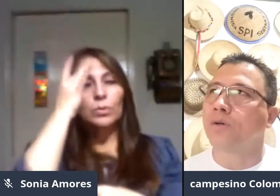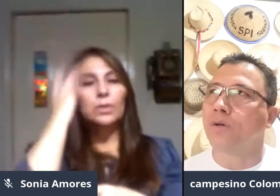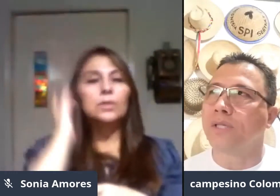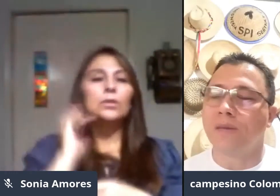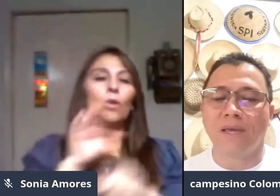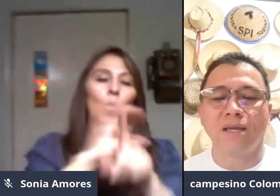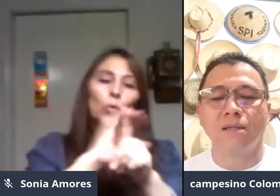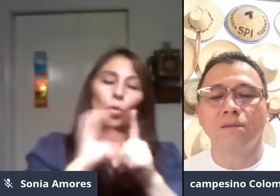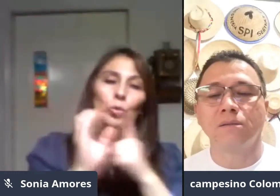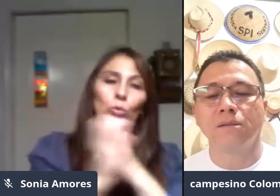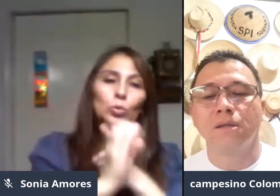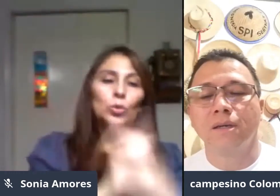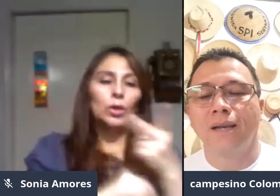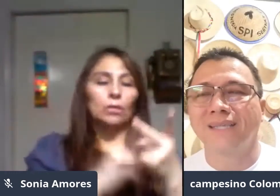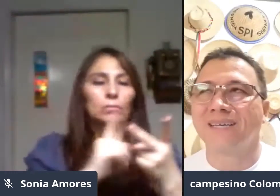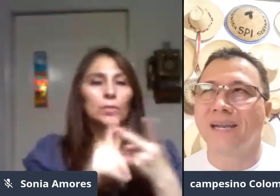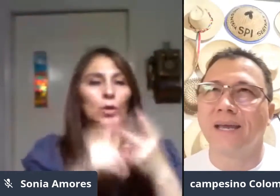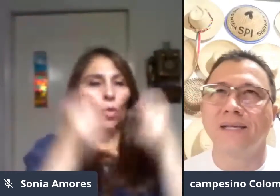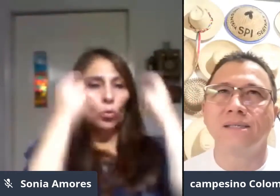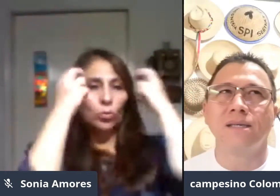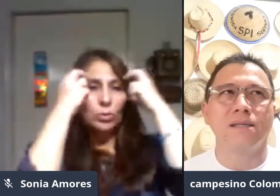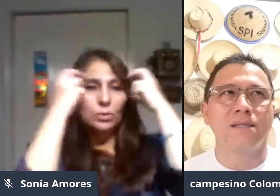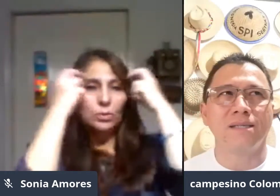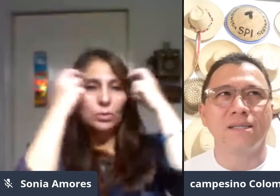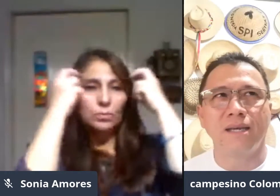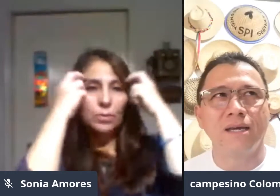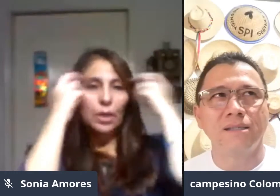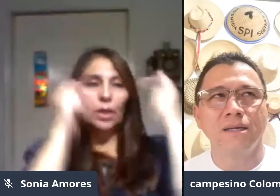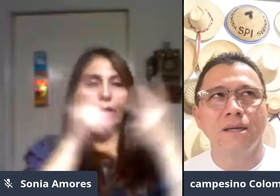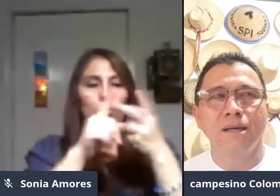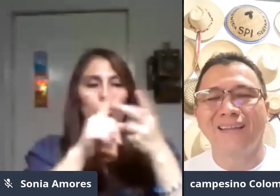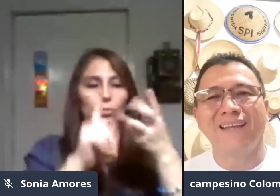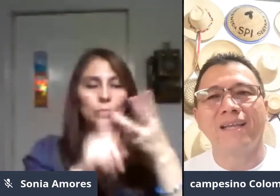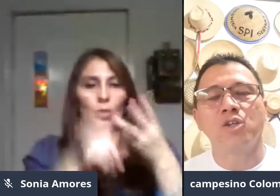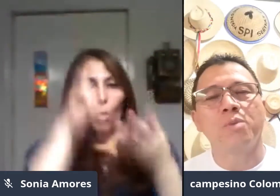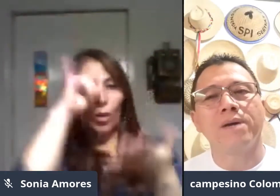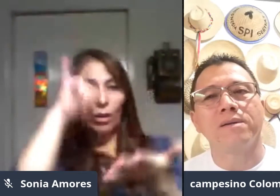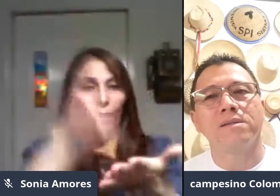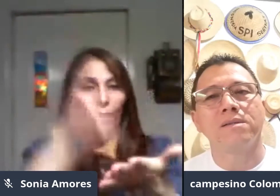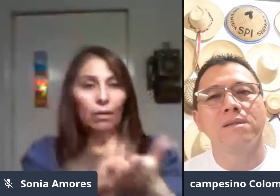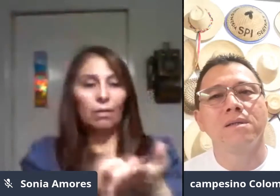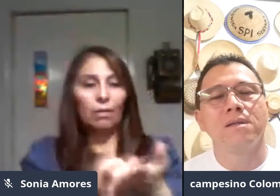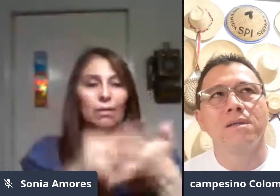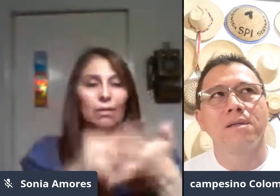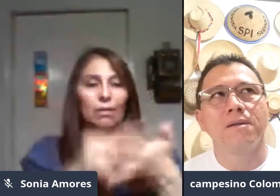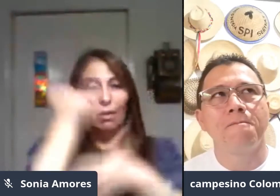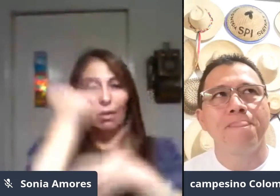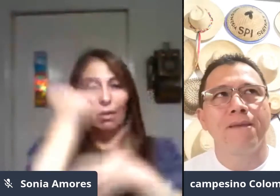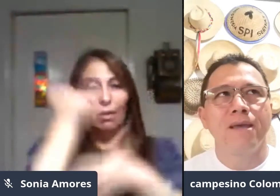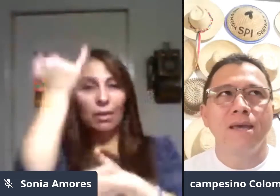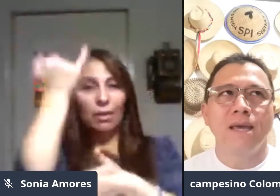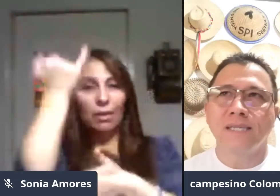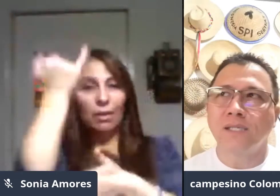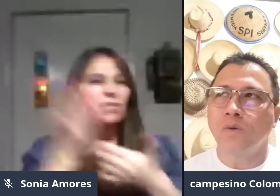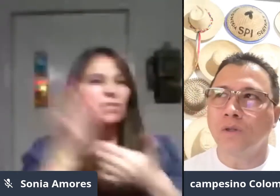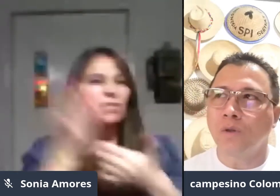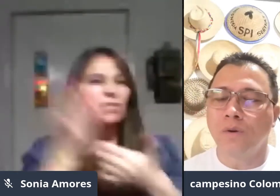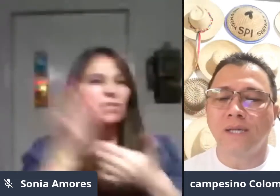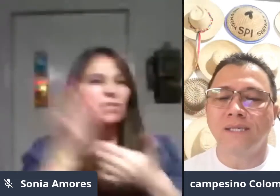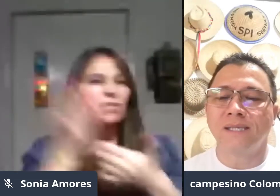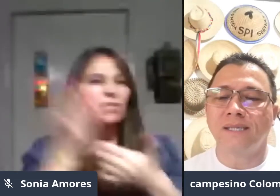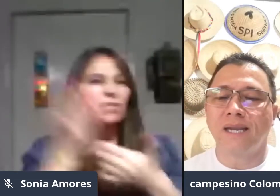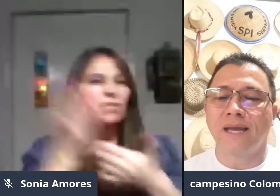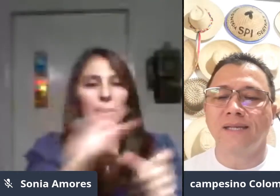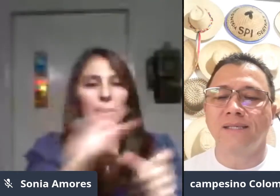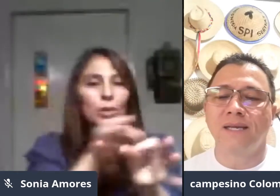los conocimientos, las creencias, las ideas que tienen los pueblos. Y esas